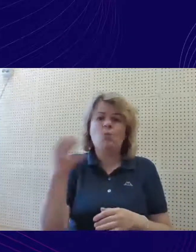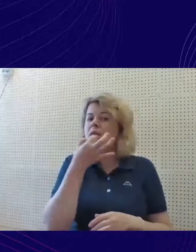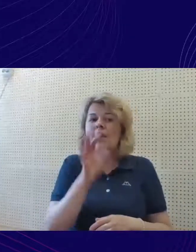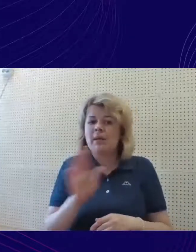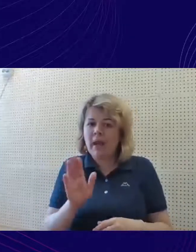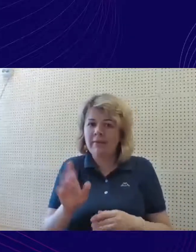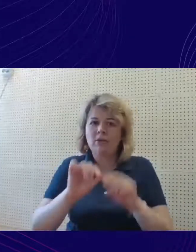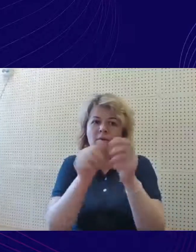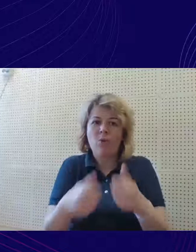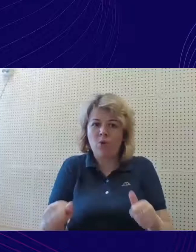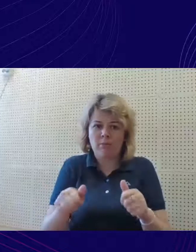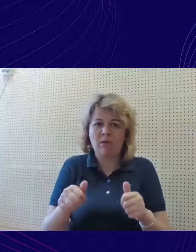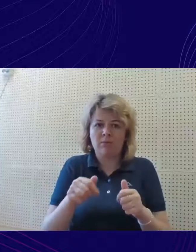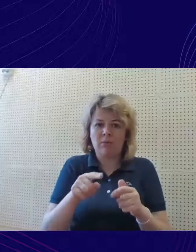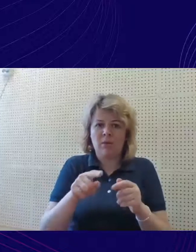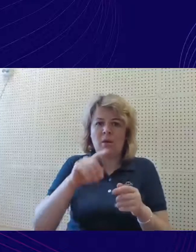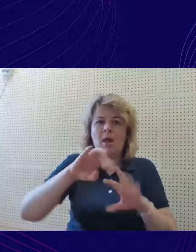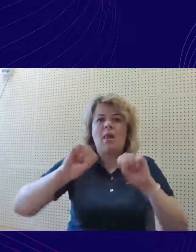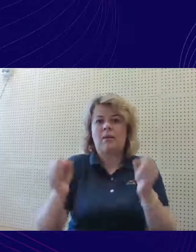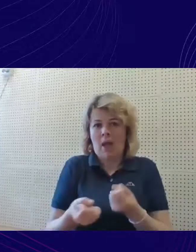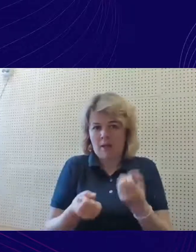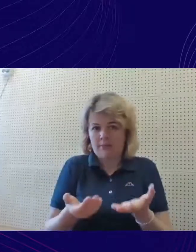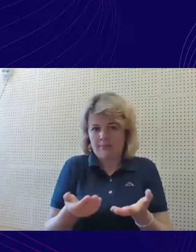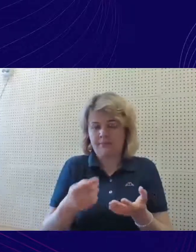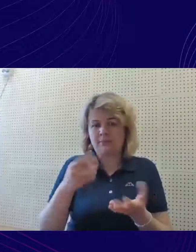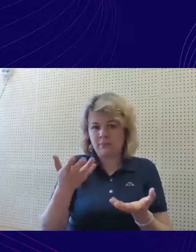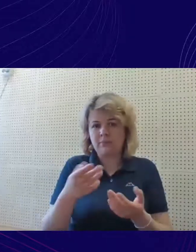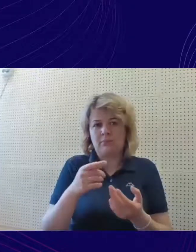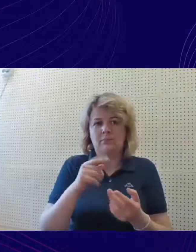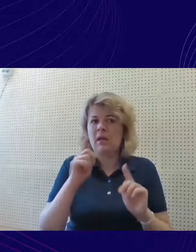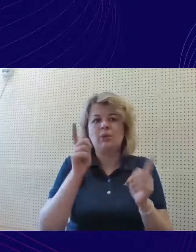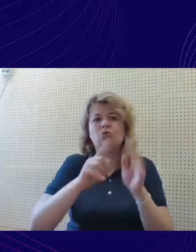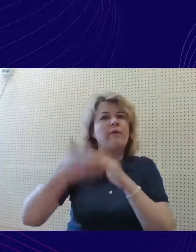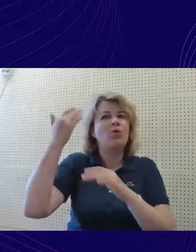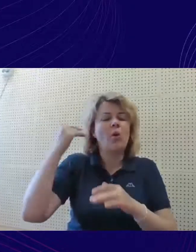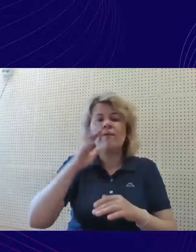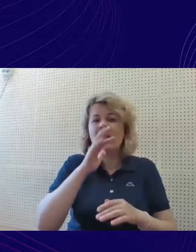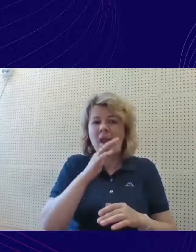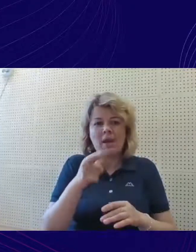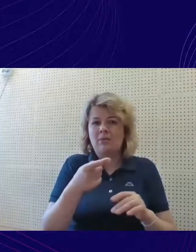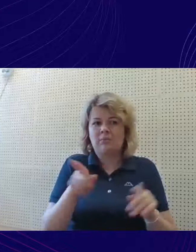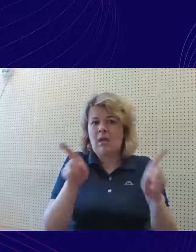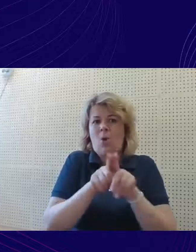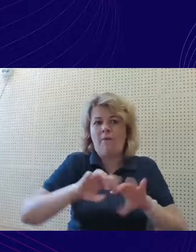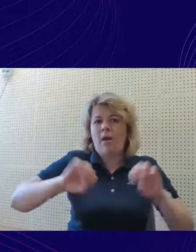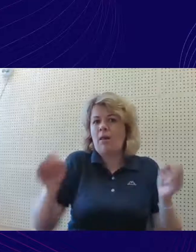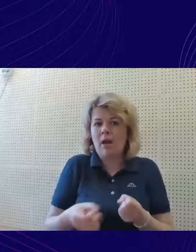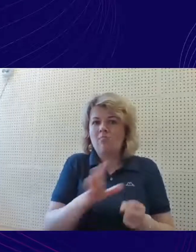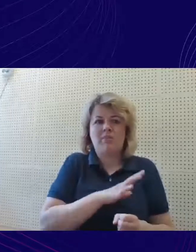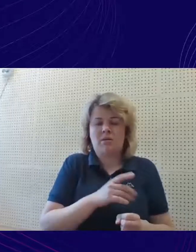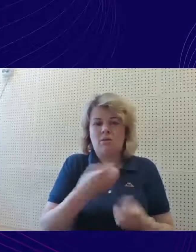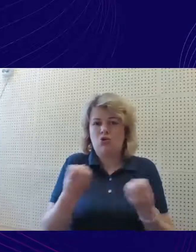столе оказались вазочки, в которых лежал лед, замороженный кубиками, он счел неприемлемым и заставил все